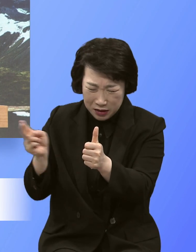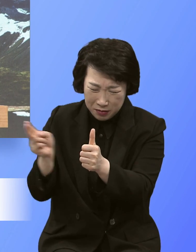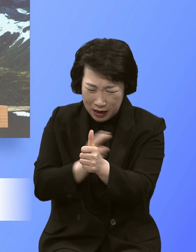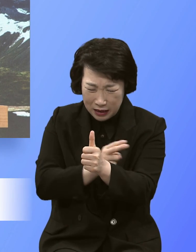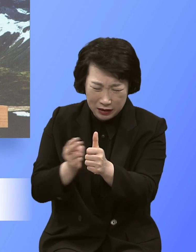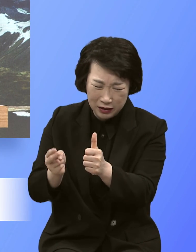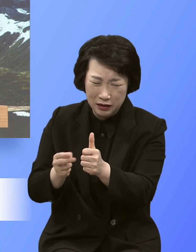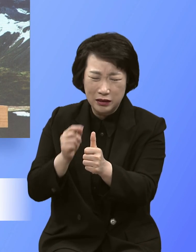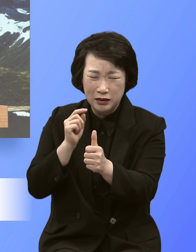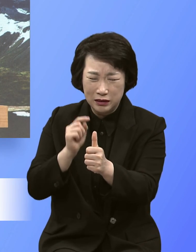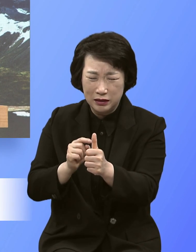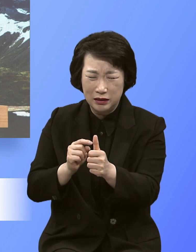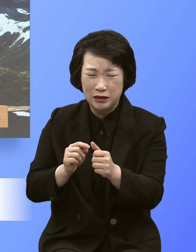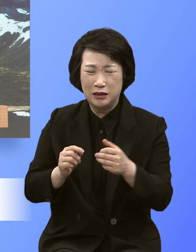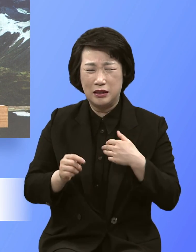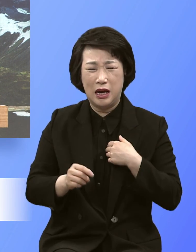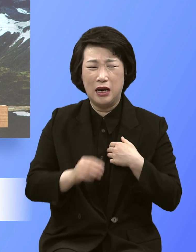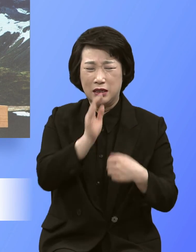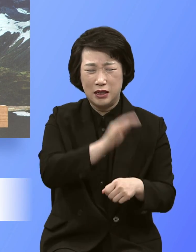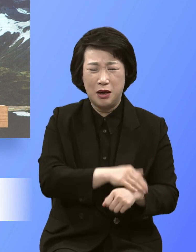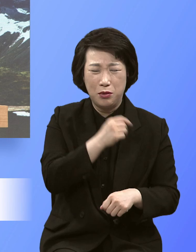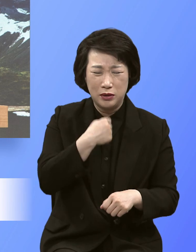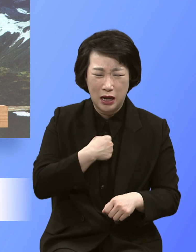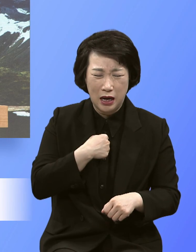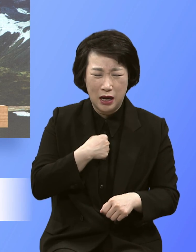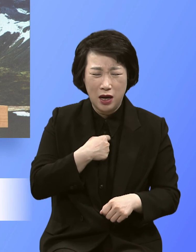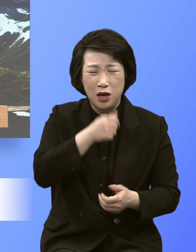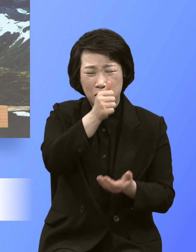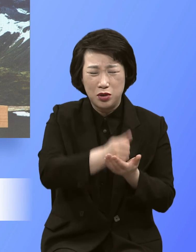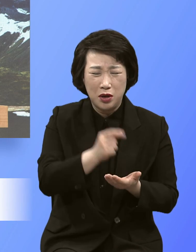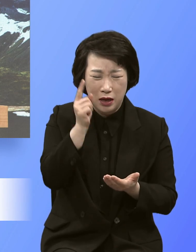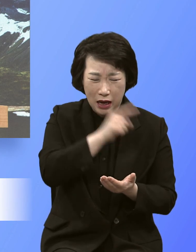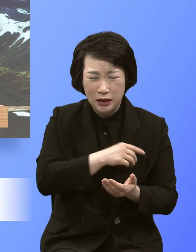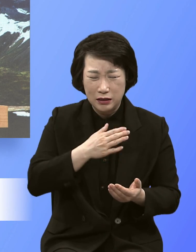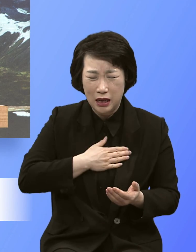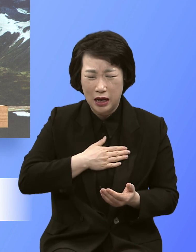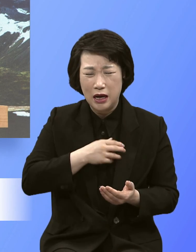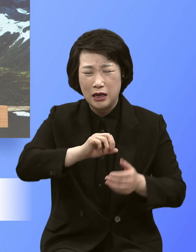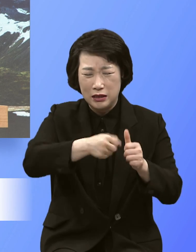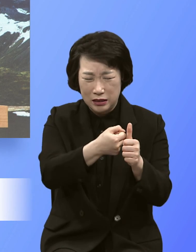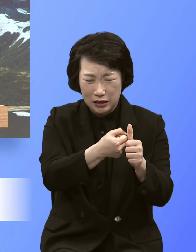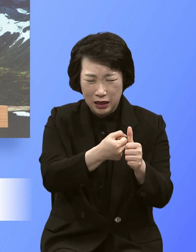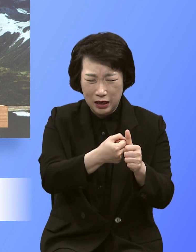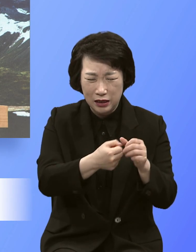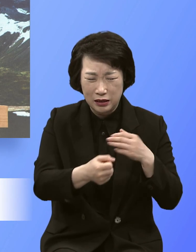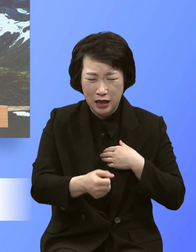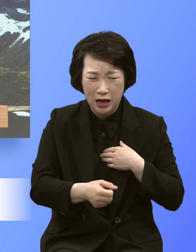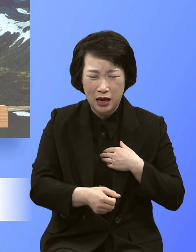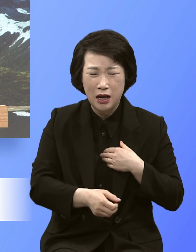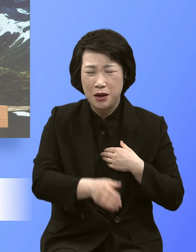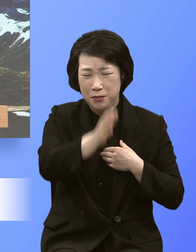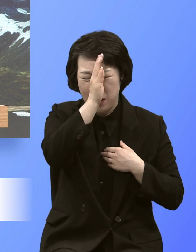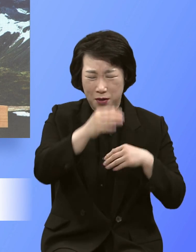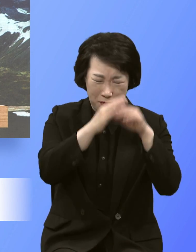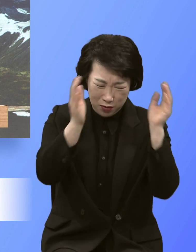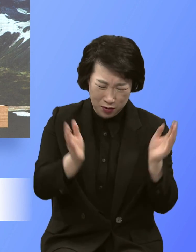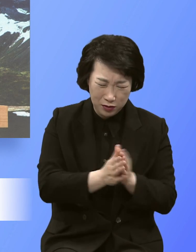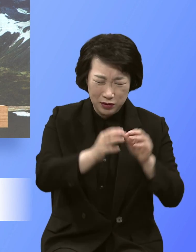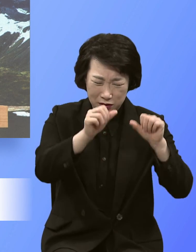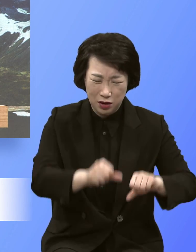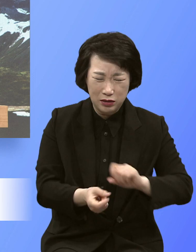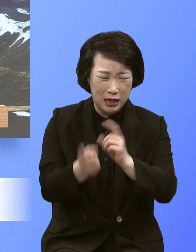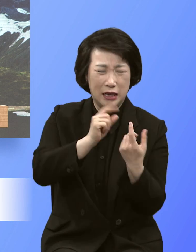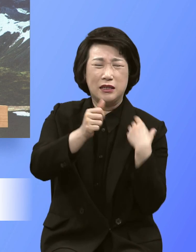채찍에 맞으셔서 나의 허물과 나의 죄악과 나의 징계와 나의 질병을